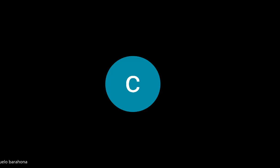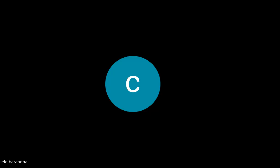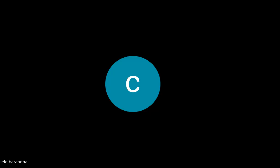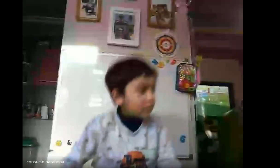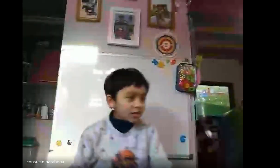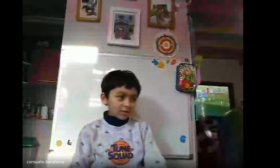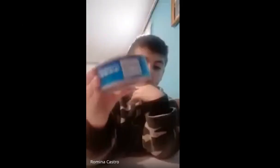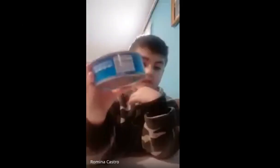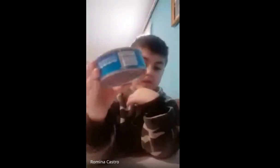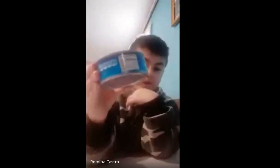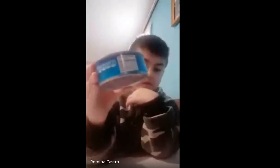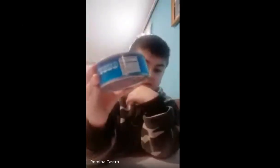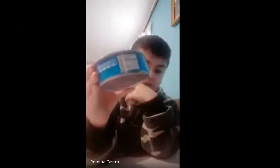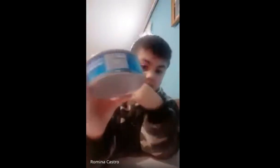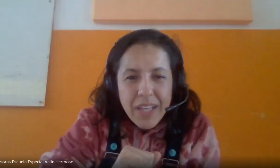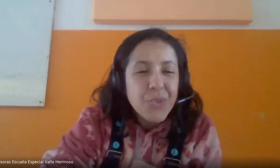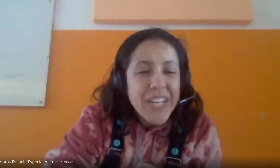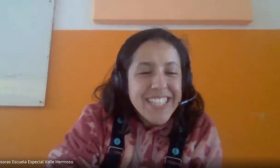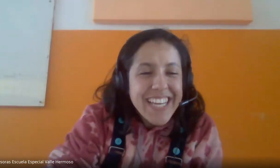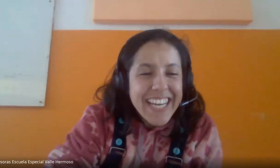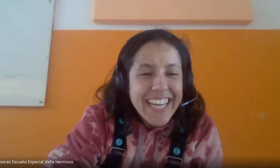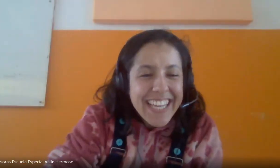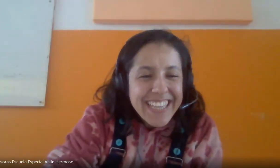¿Qué más encuentra? Atún, excelente.